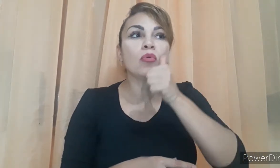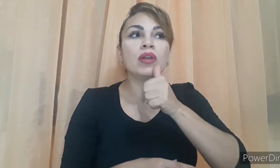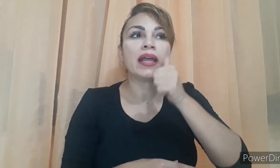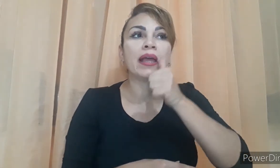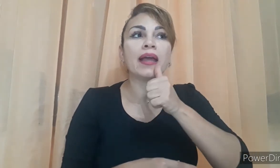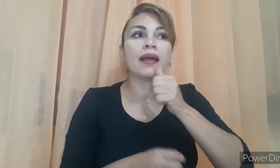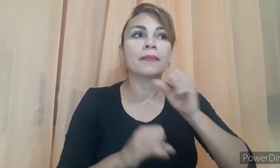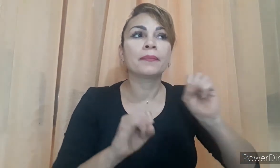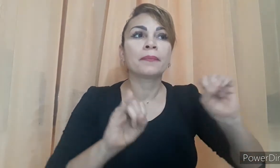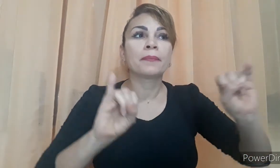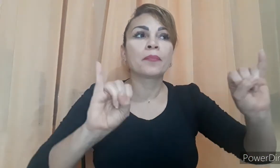mulher,